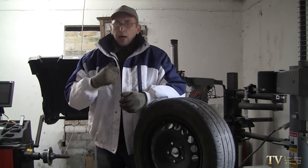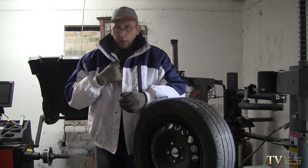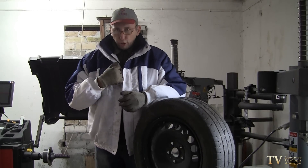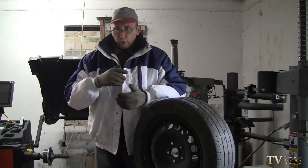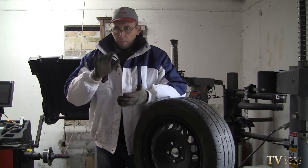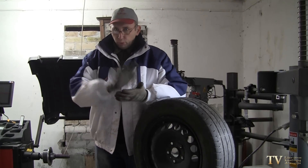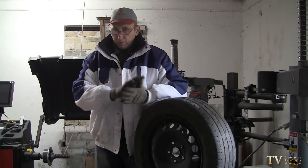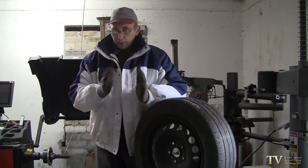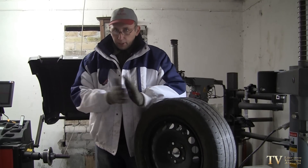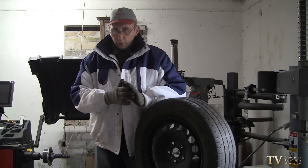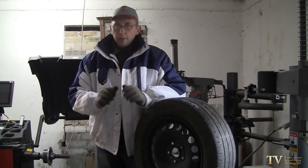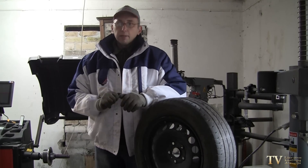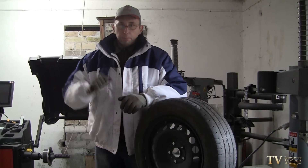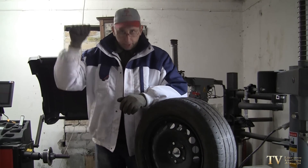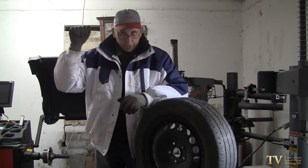aš supratėjau ir pasiekiau.